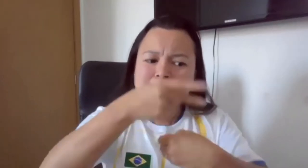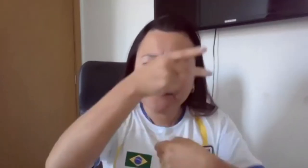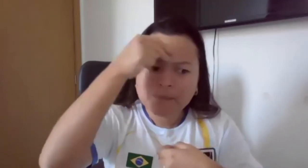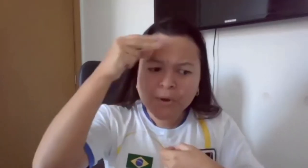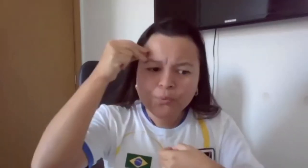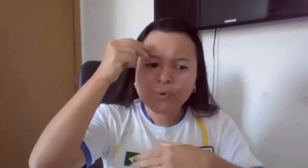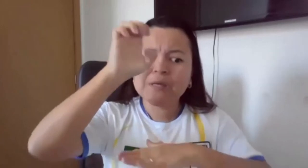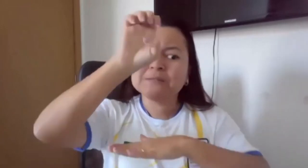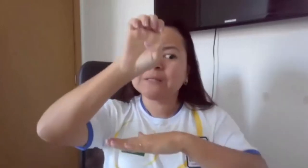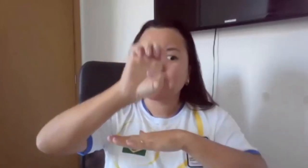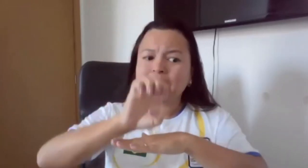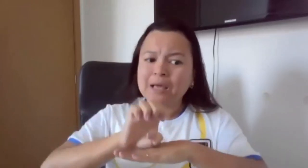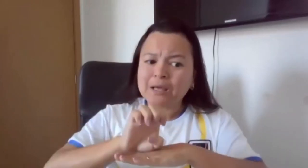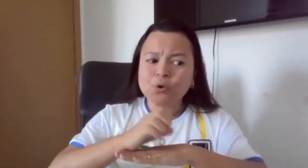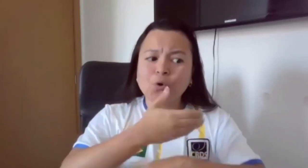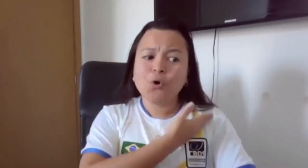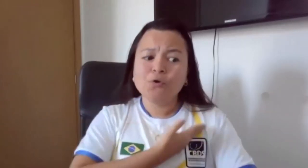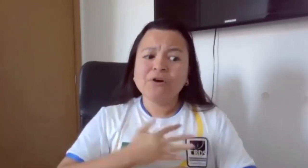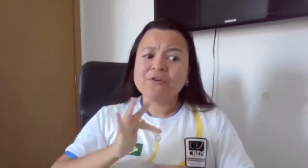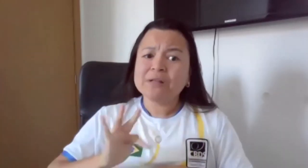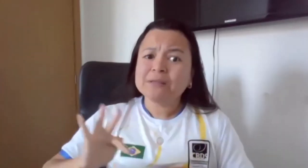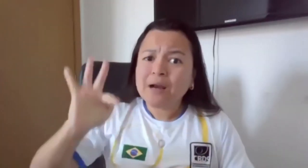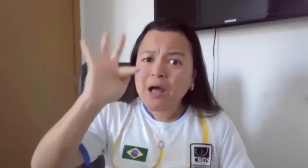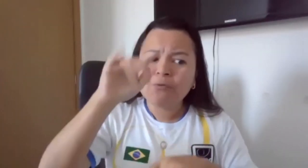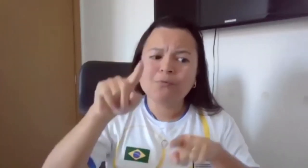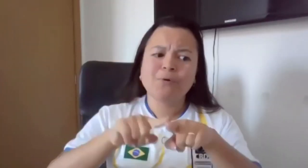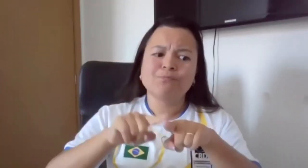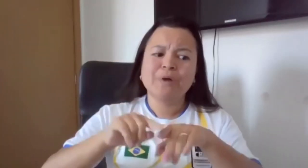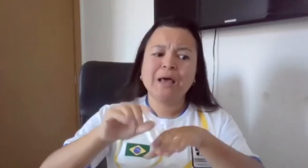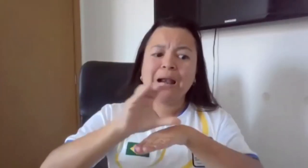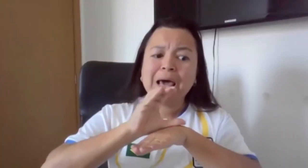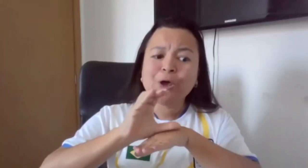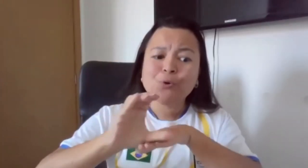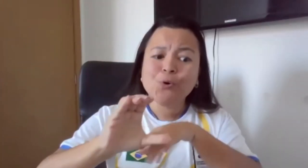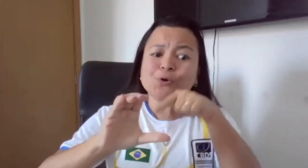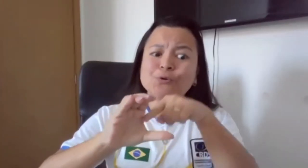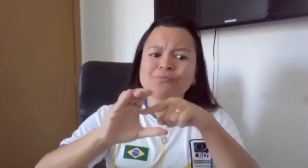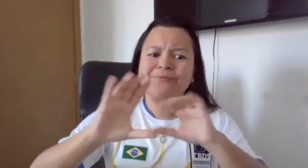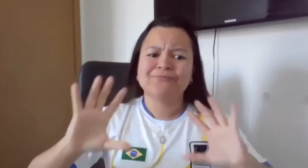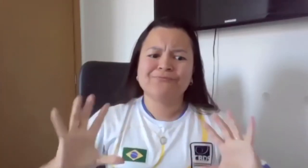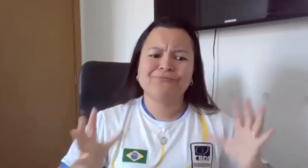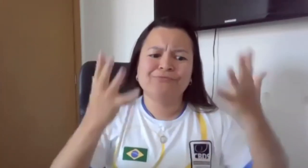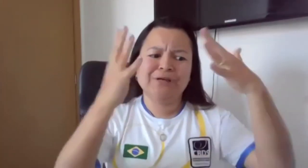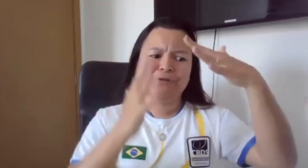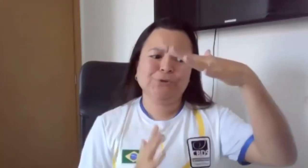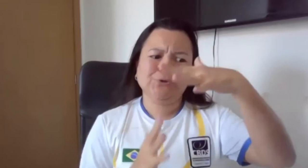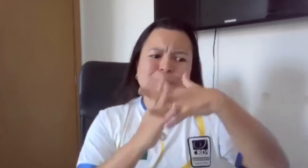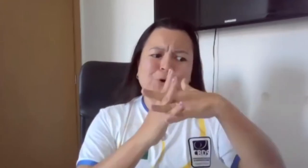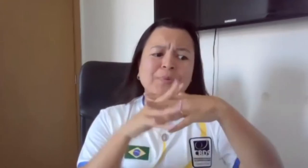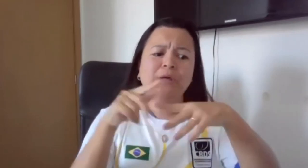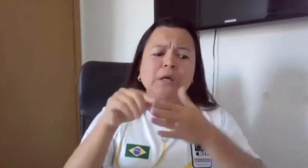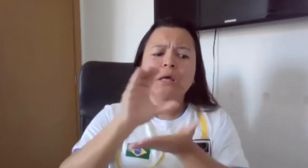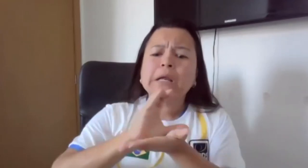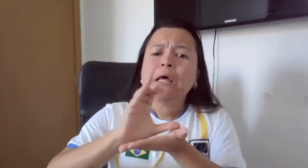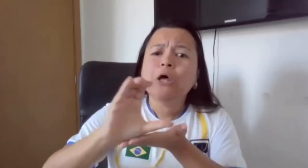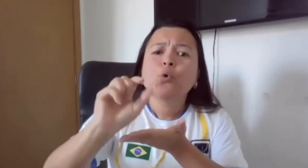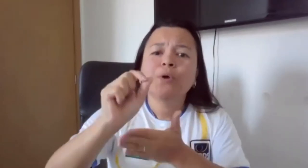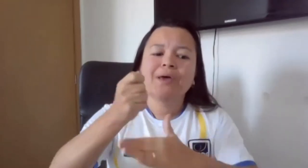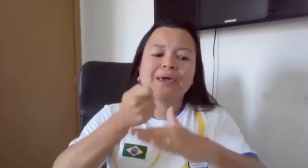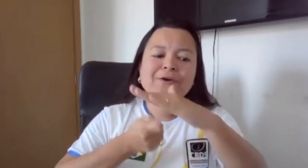é de 2022. Então, essas propostas, a gente precisa estar muito alinhado para a gente mostrar para o mundo a questão do